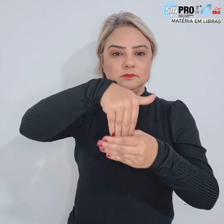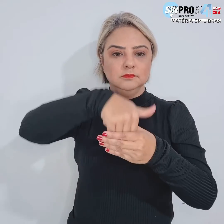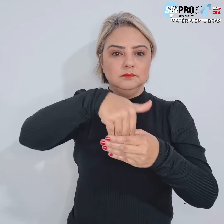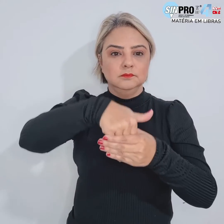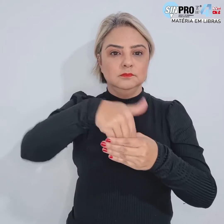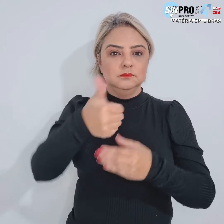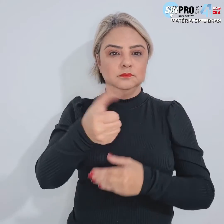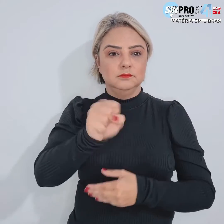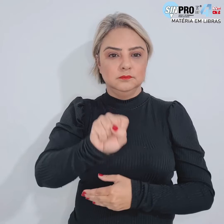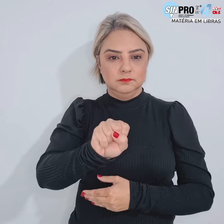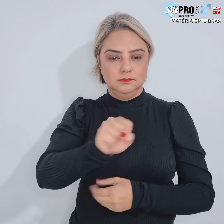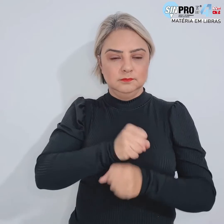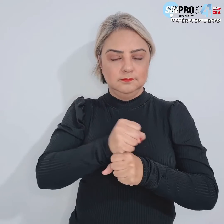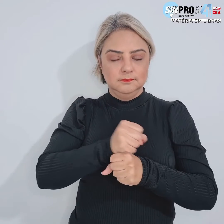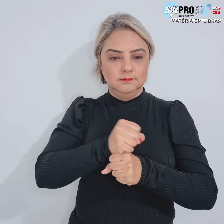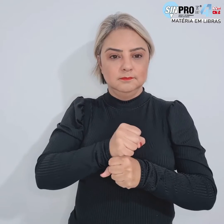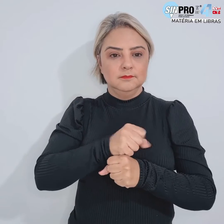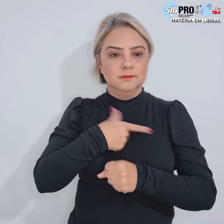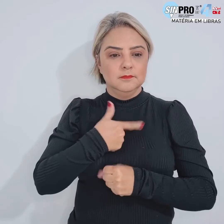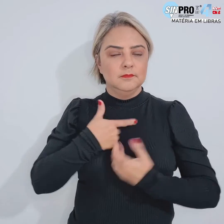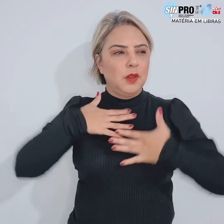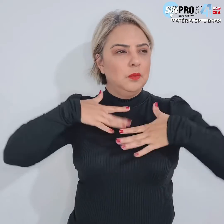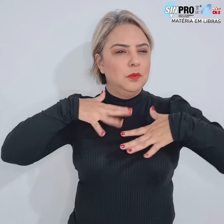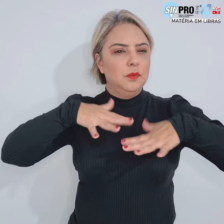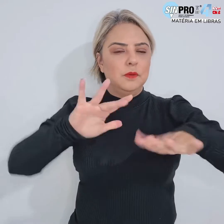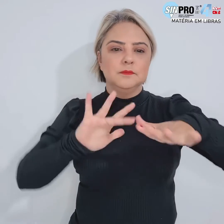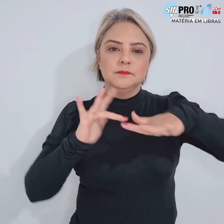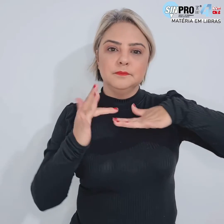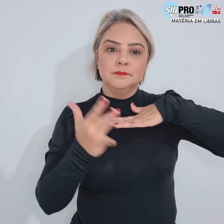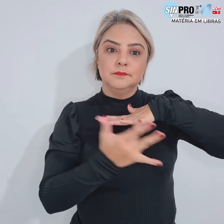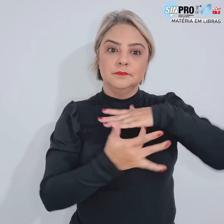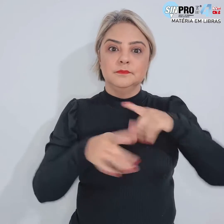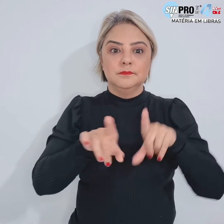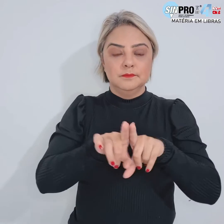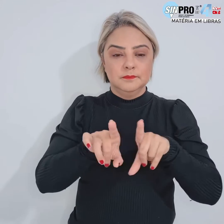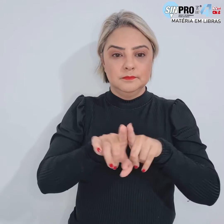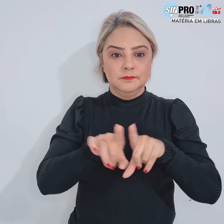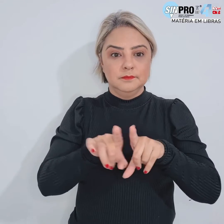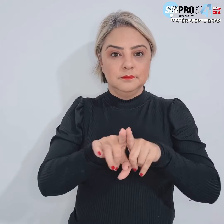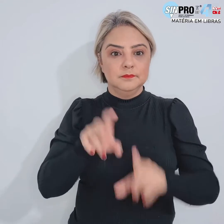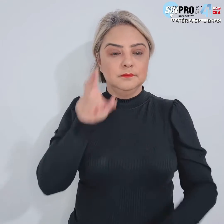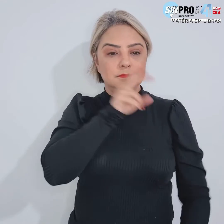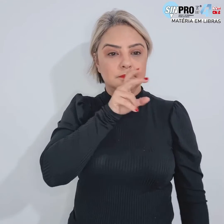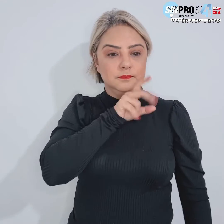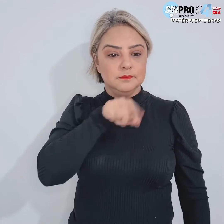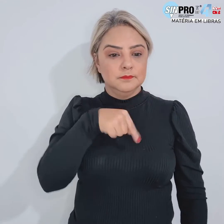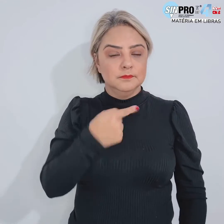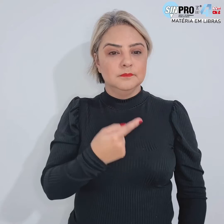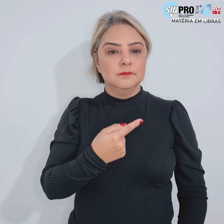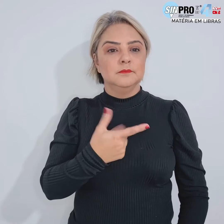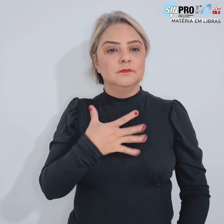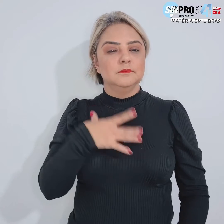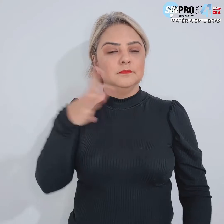2018. Tomou conta das redes e, imediatamente, foi assimilada por todos